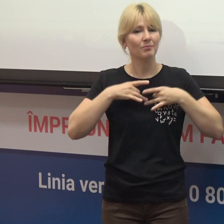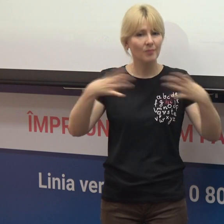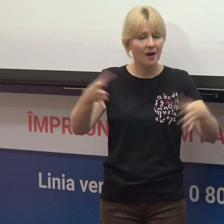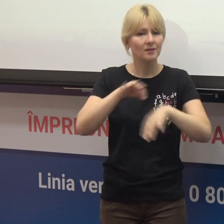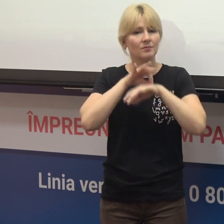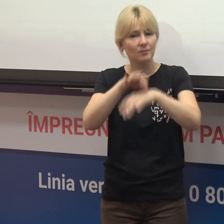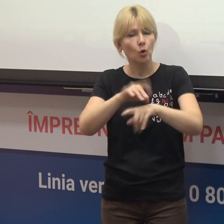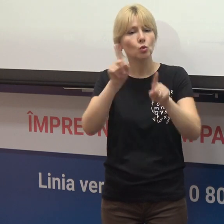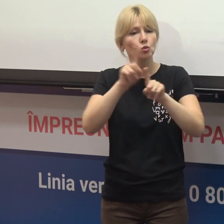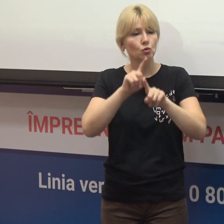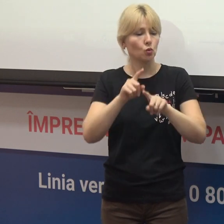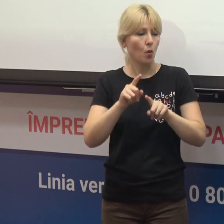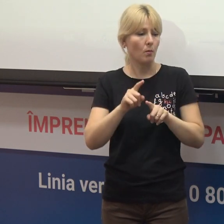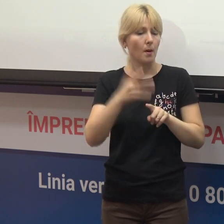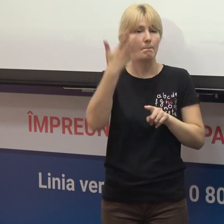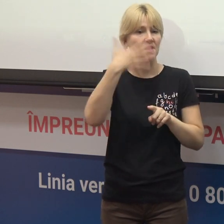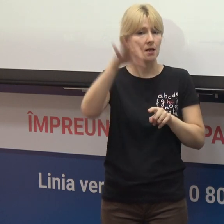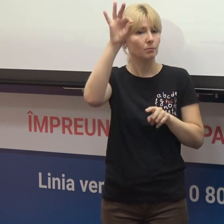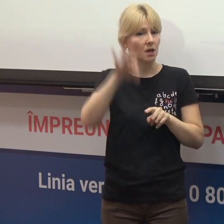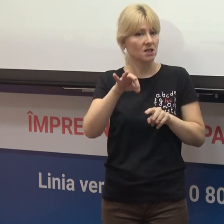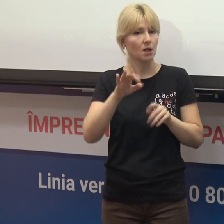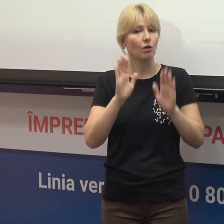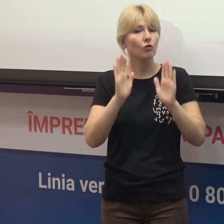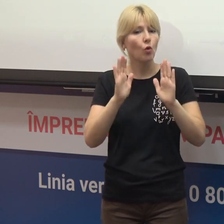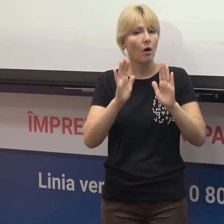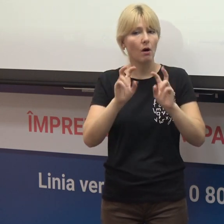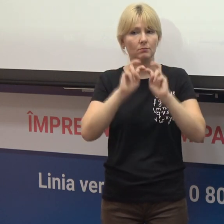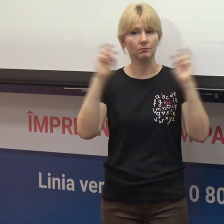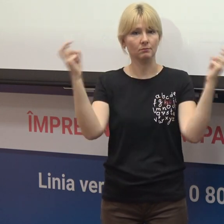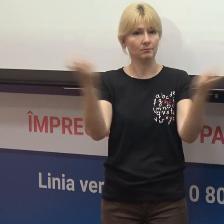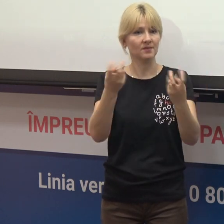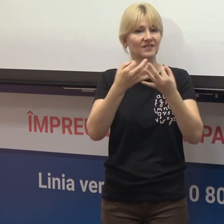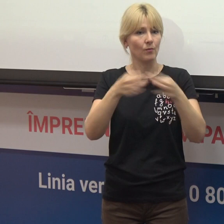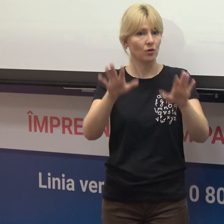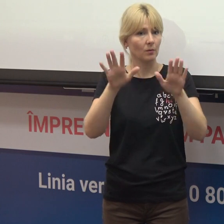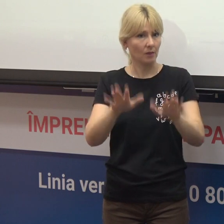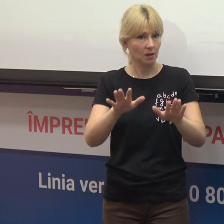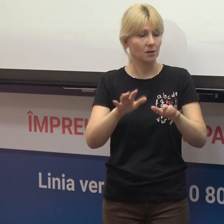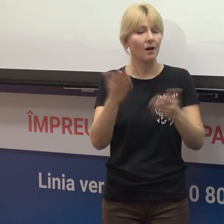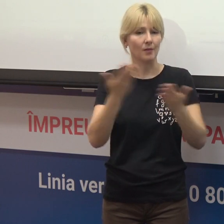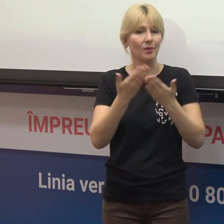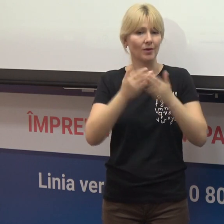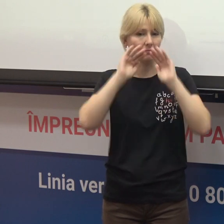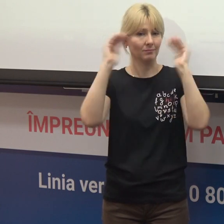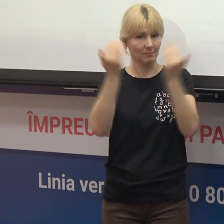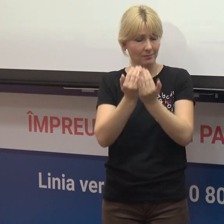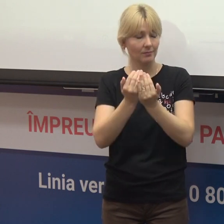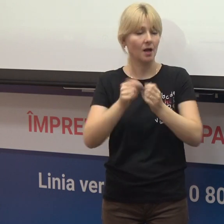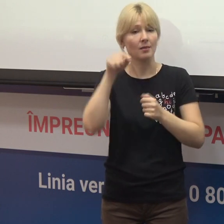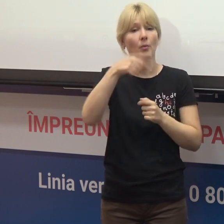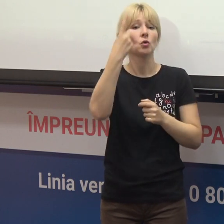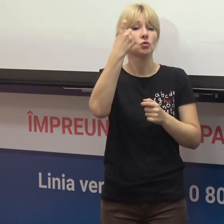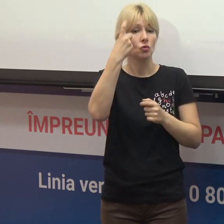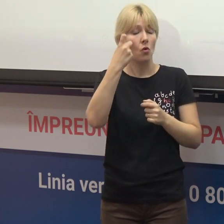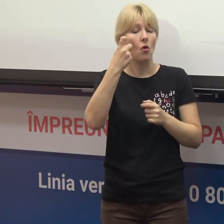că spațiul va fi ocupat la 50% din numărul de locuri disponibile pentru spațiile închise. Deci,